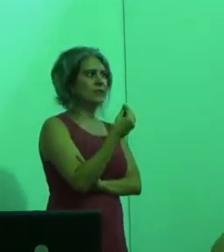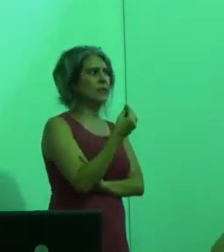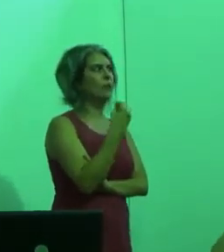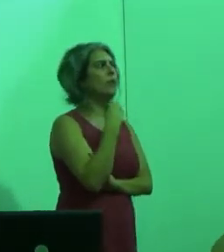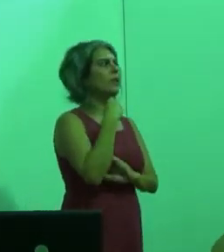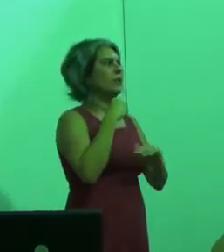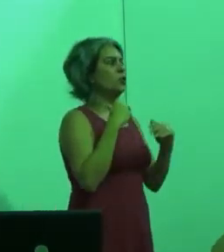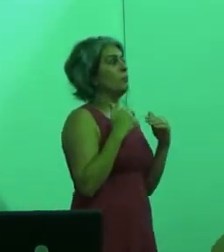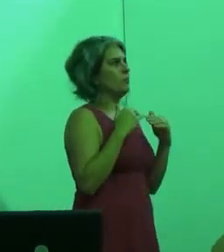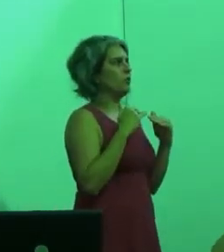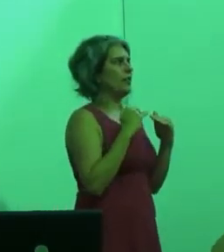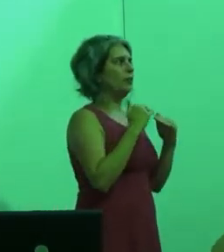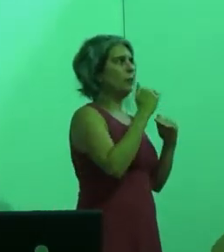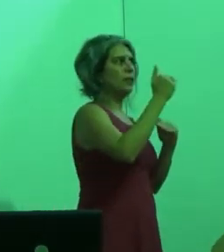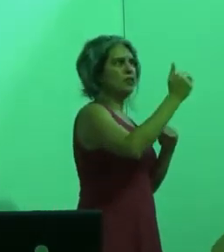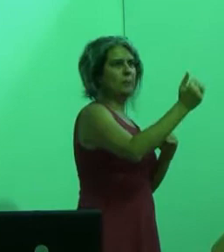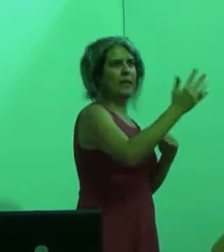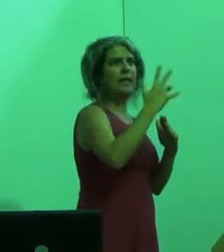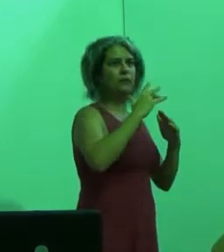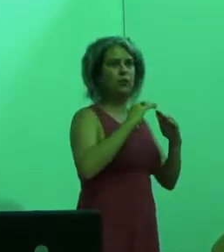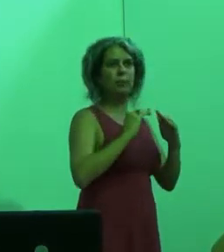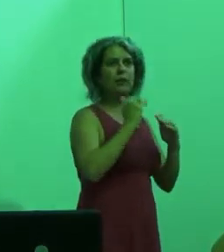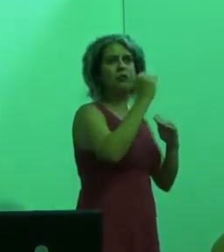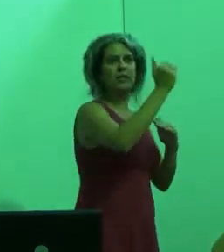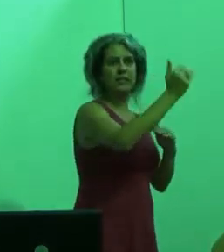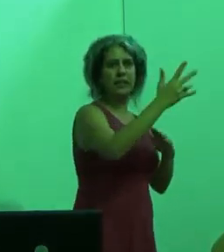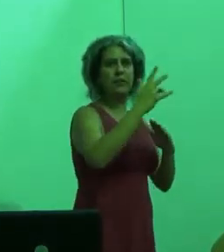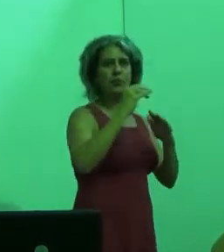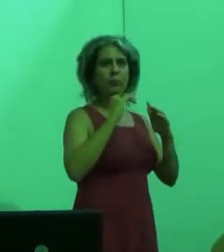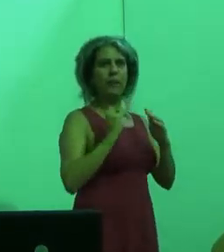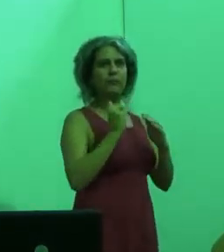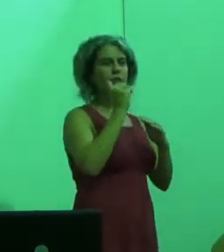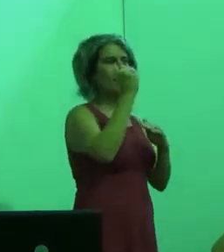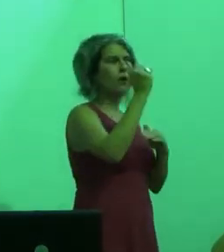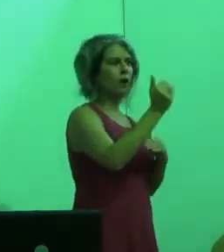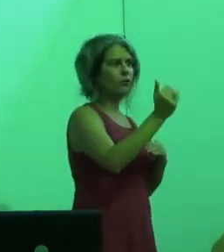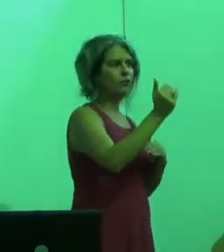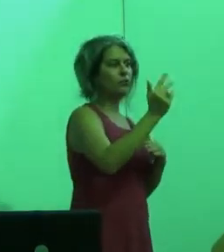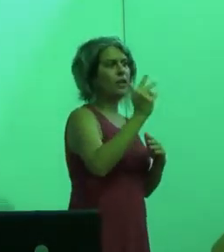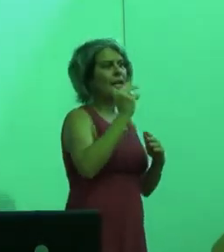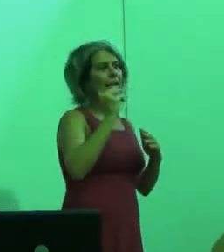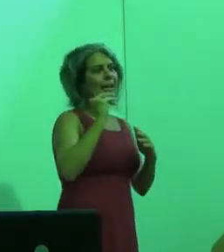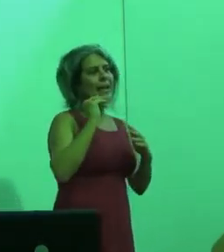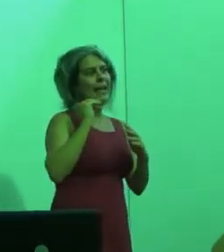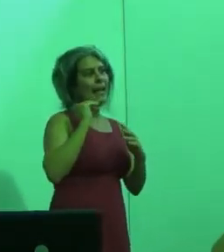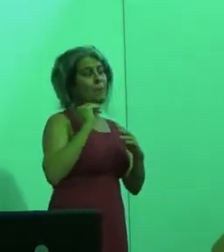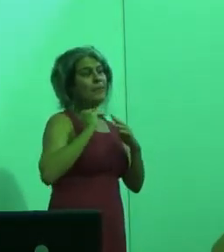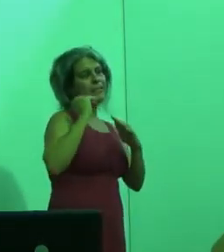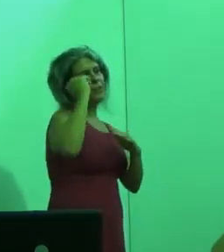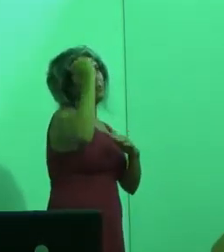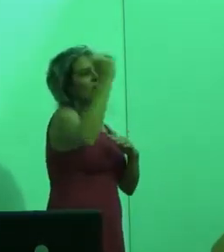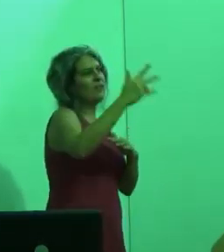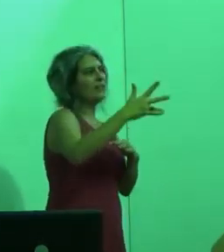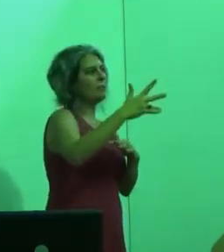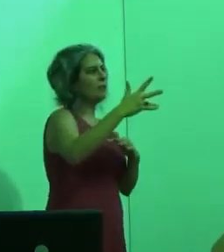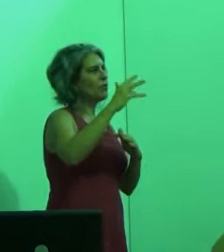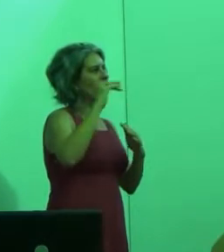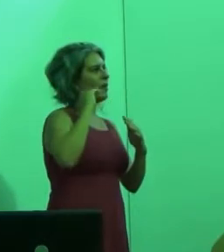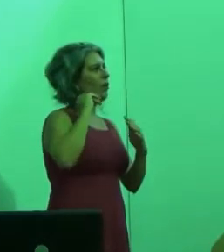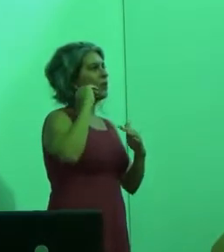situação de um certo planejamento, de um plano de ação, de um plano de negócios, é preciso prever nesse plano de negócios